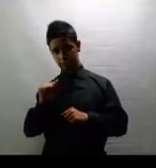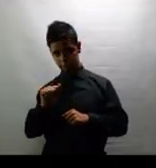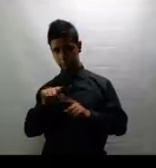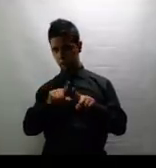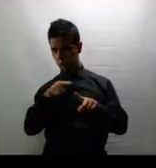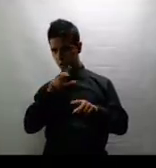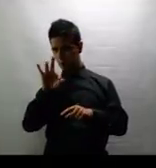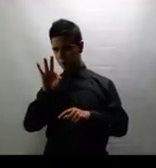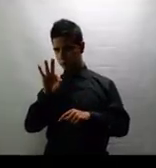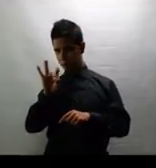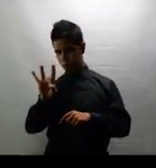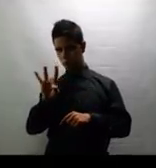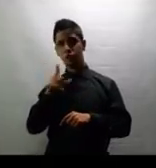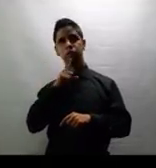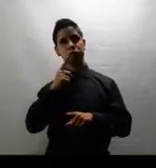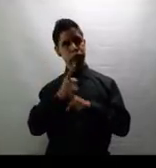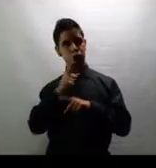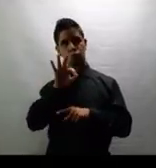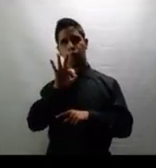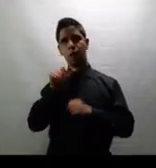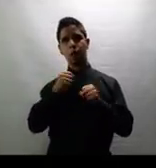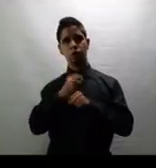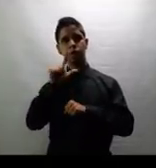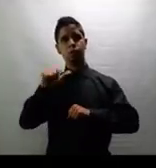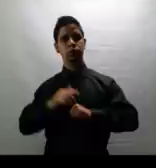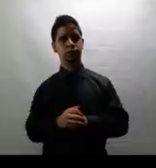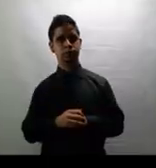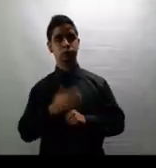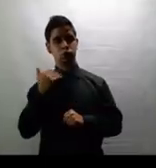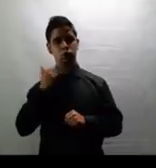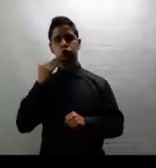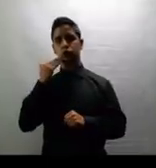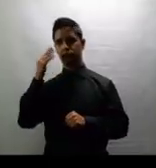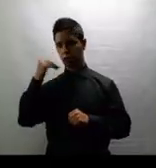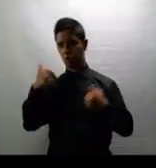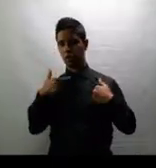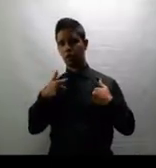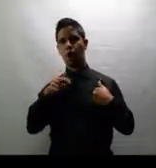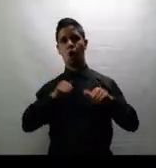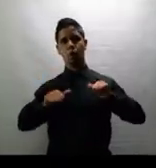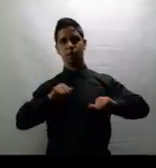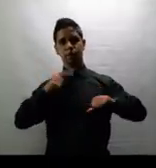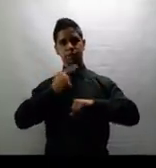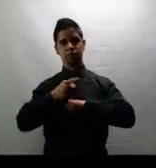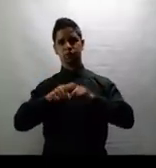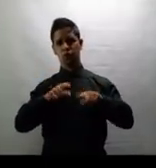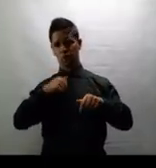nueve años lo sé porque tuve yo tenía obras